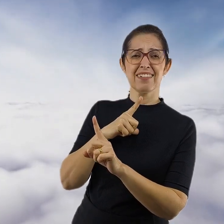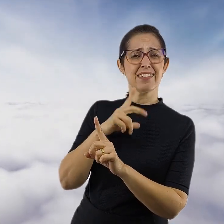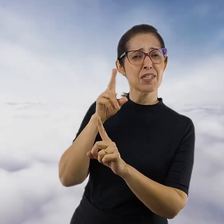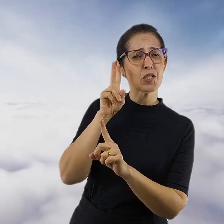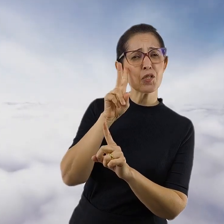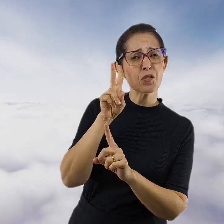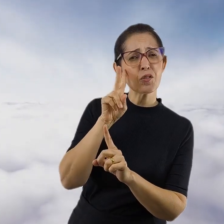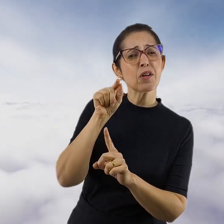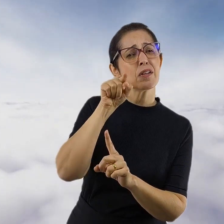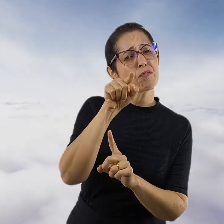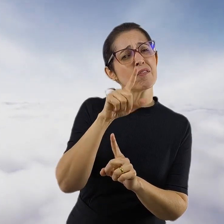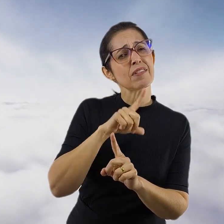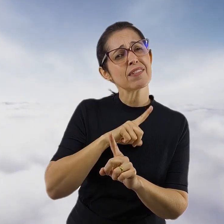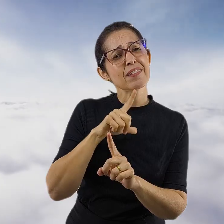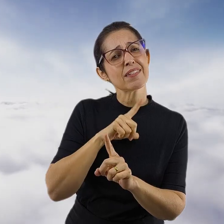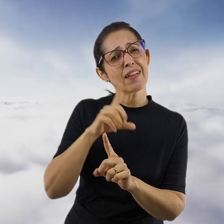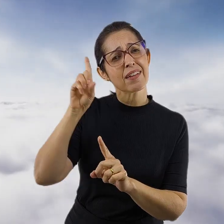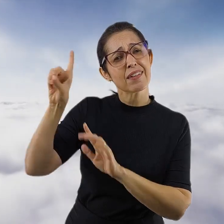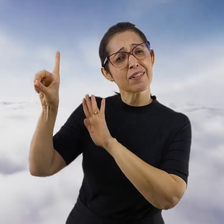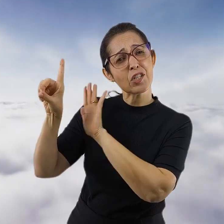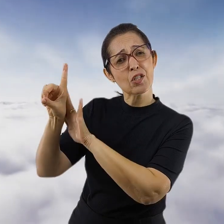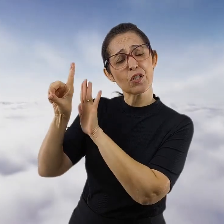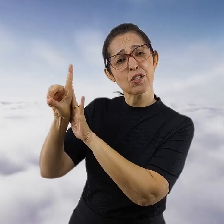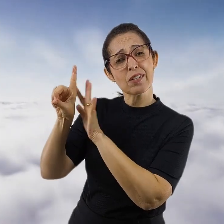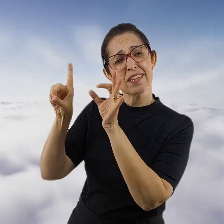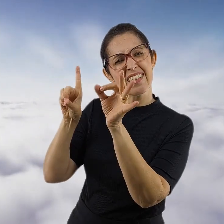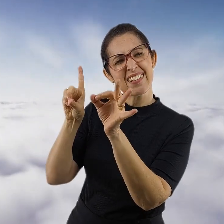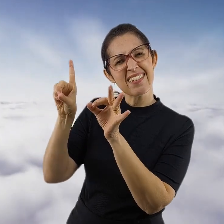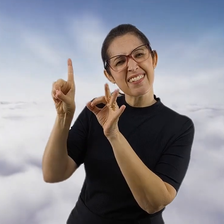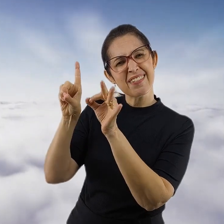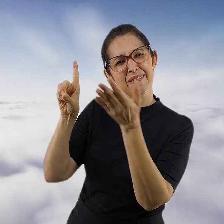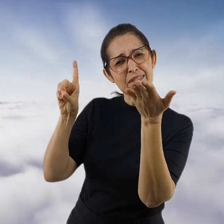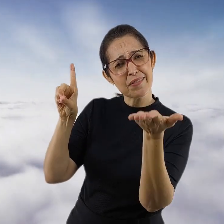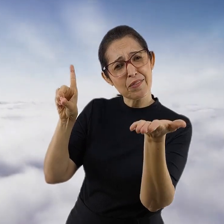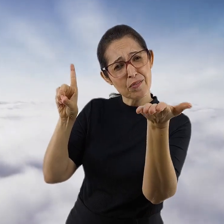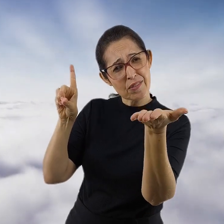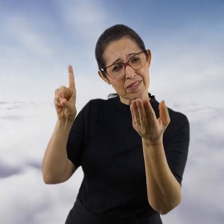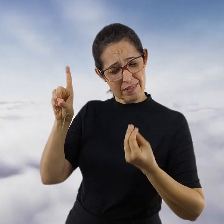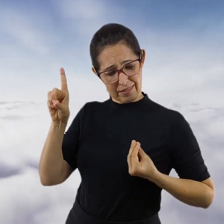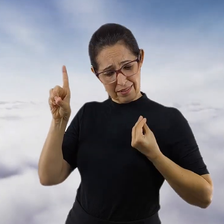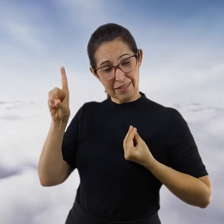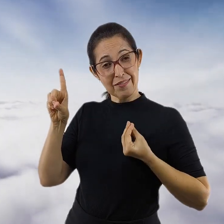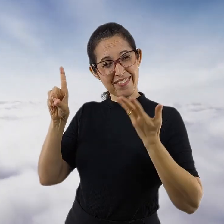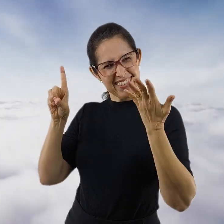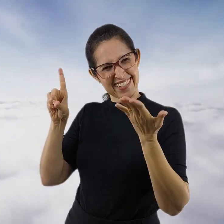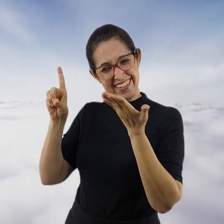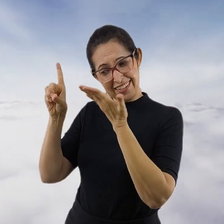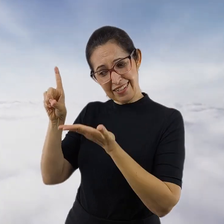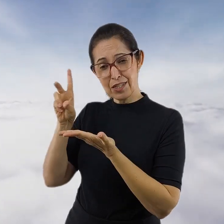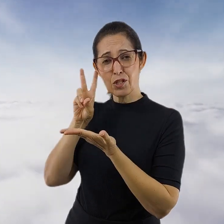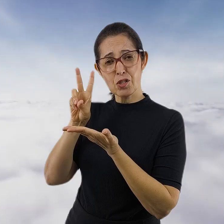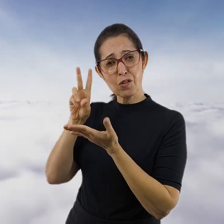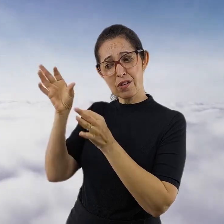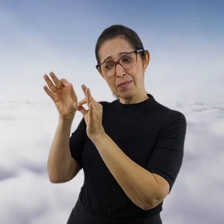uma história e que Ele, o Senhor, tem para você e quer que você viva esta história.